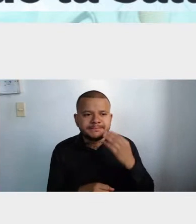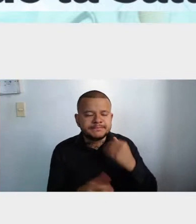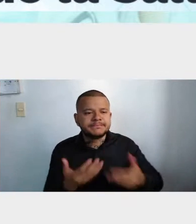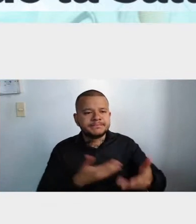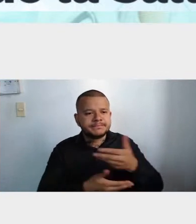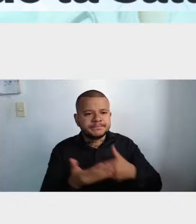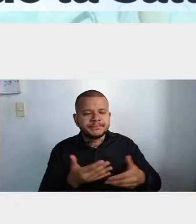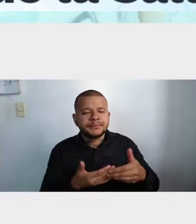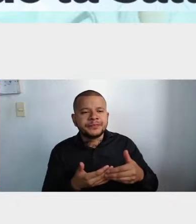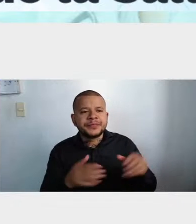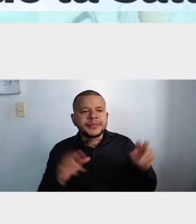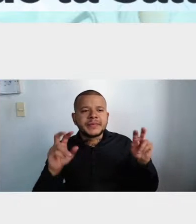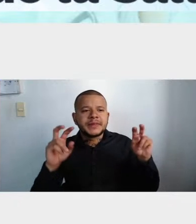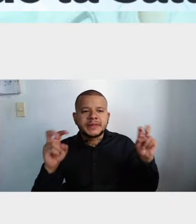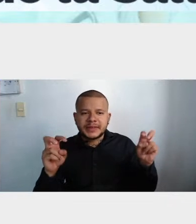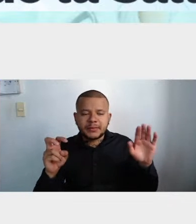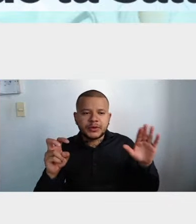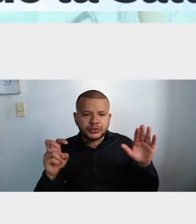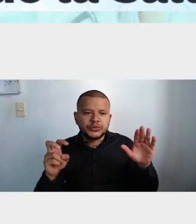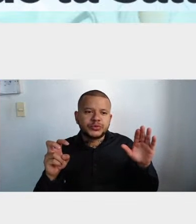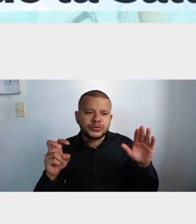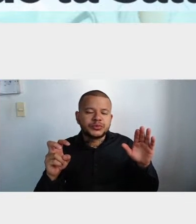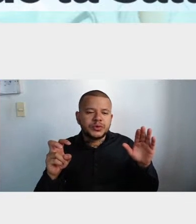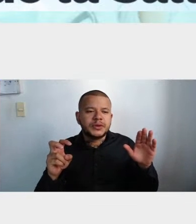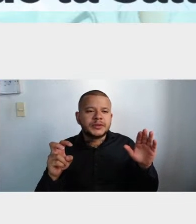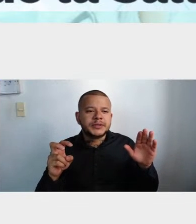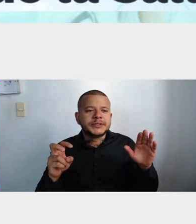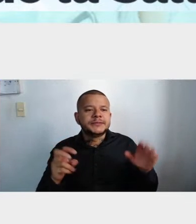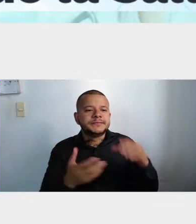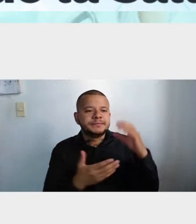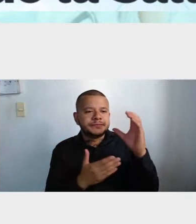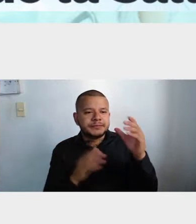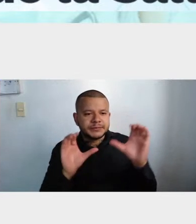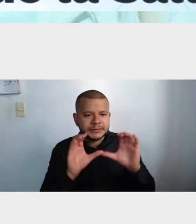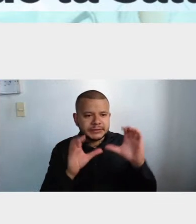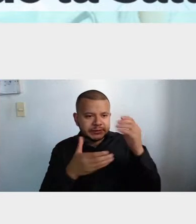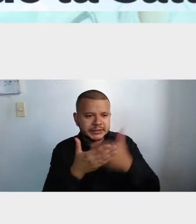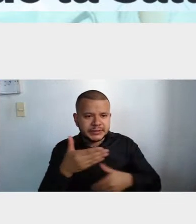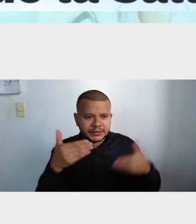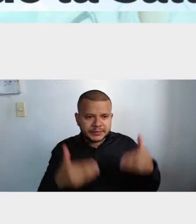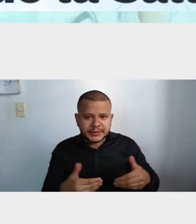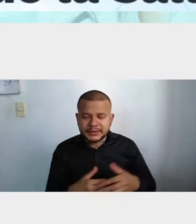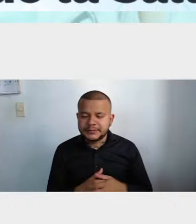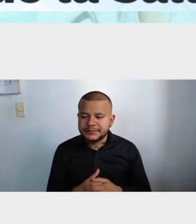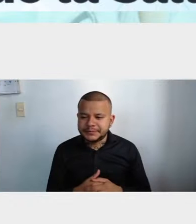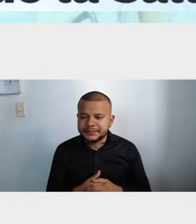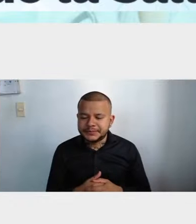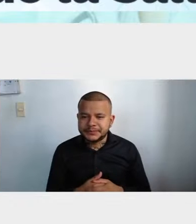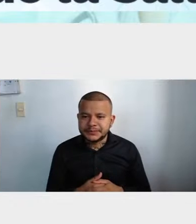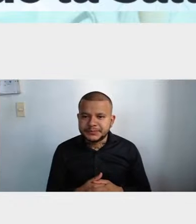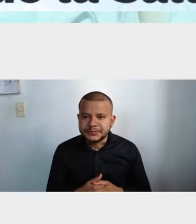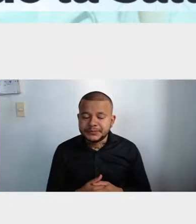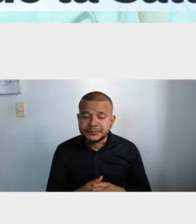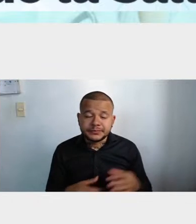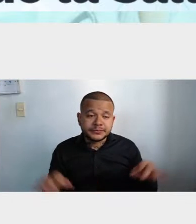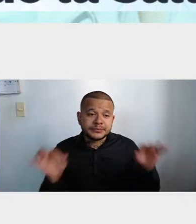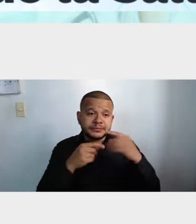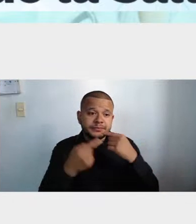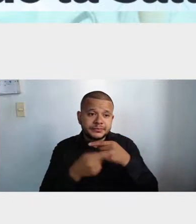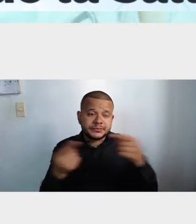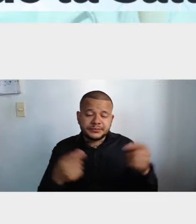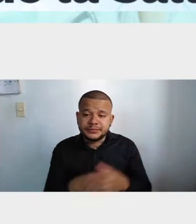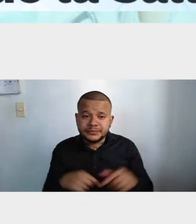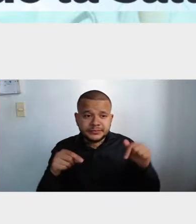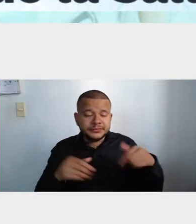de nuestra implementación del certificado de discapacidad. Importante decirles que a través de este proceso